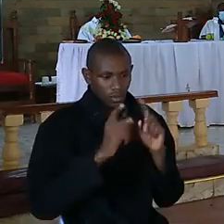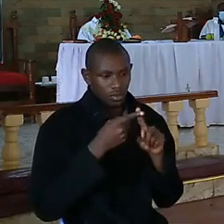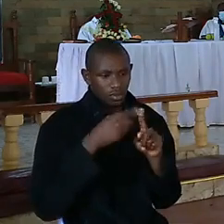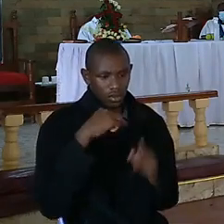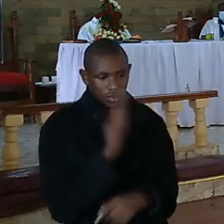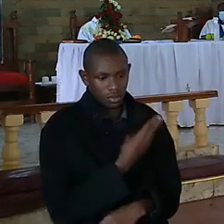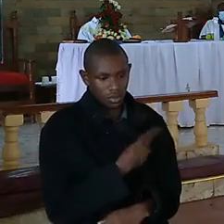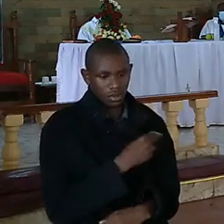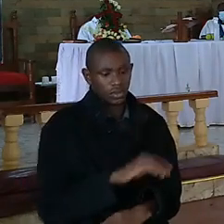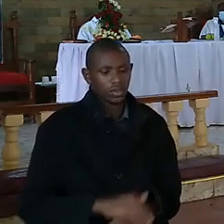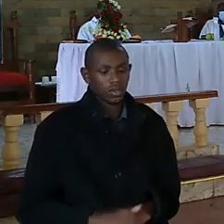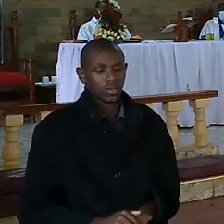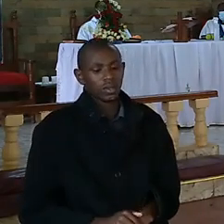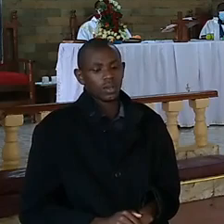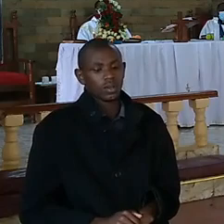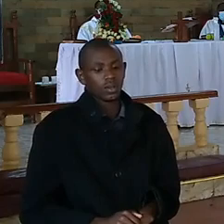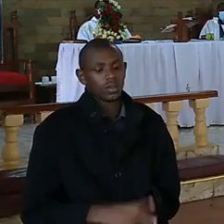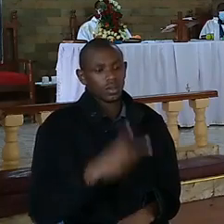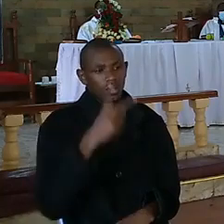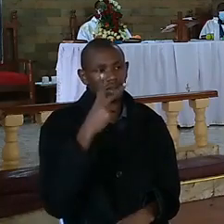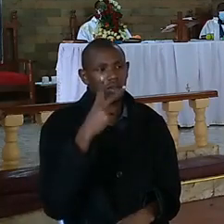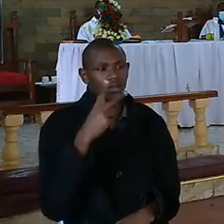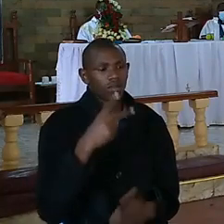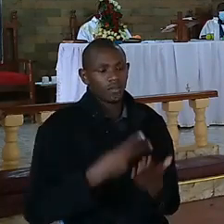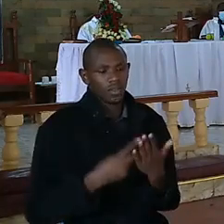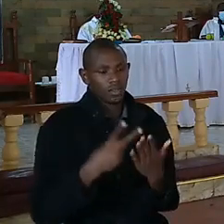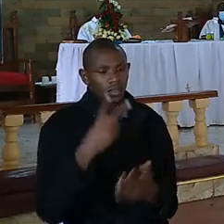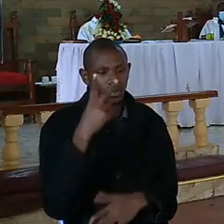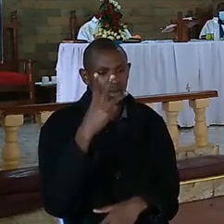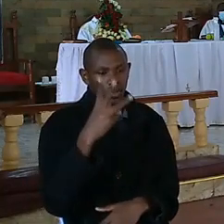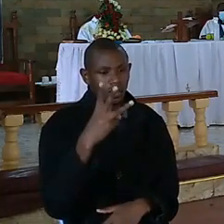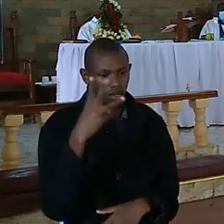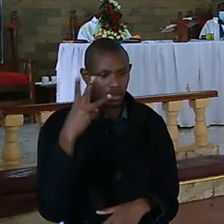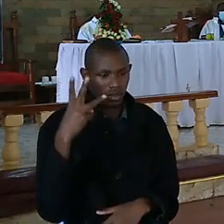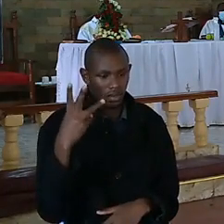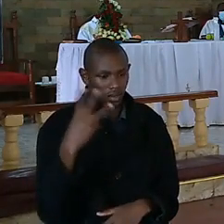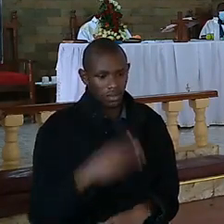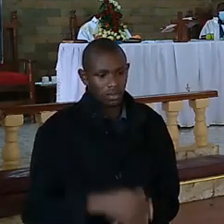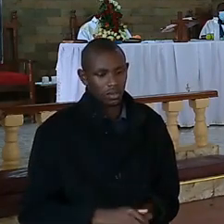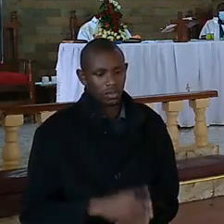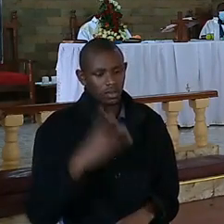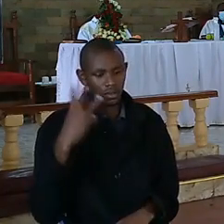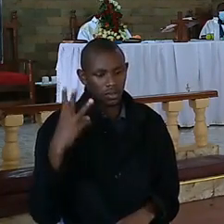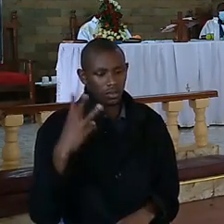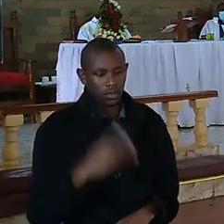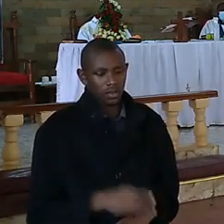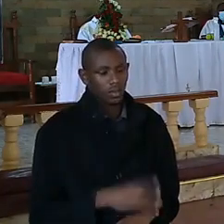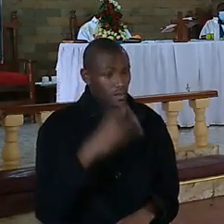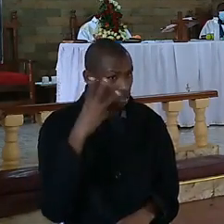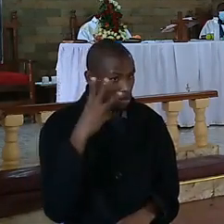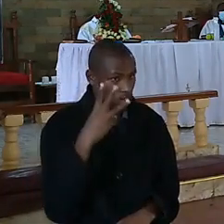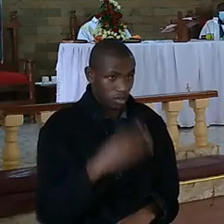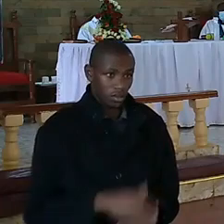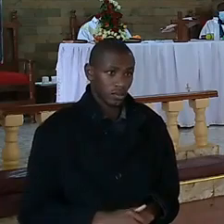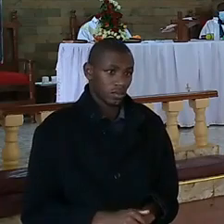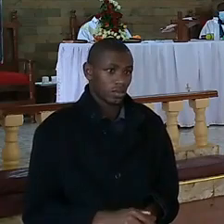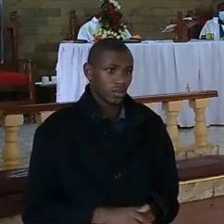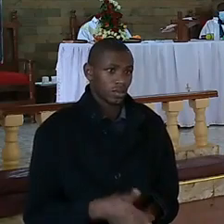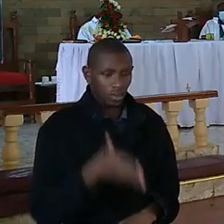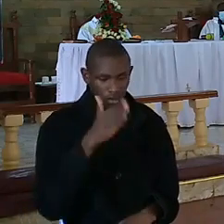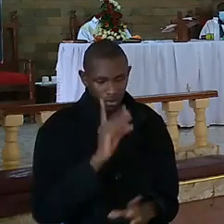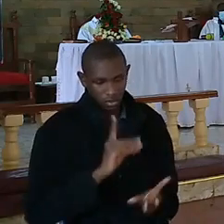murango wa 33 ugaturirikania ugatwira thutha wa Jesu gukorwo ahaririria arutwo na kumera maundu maria mari